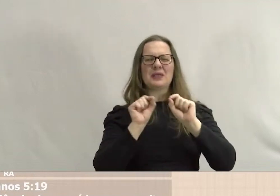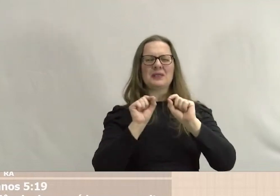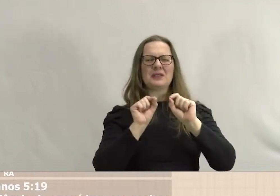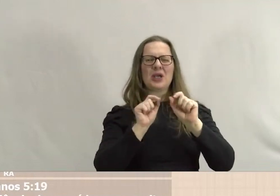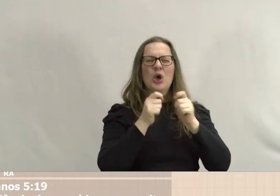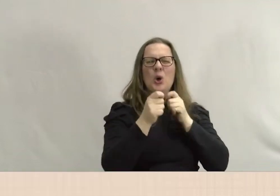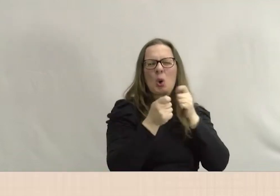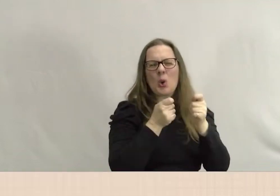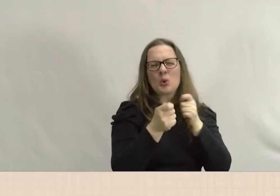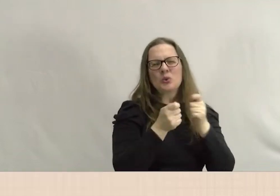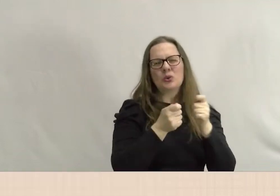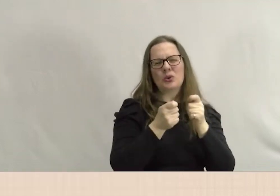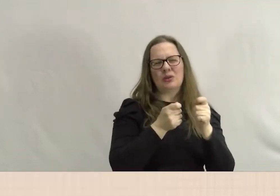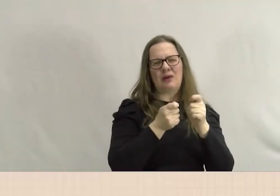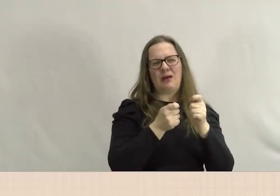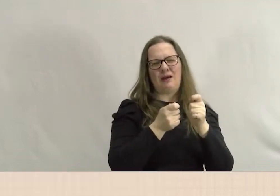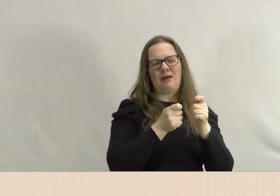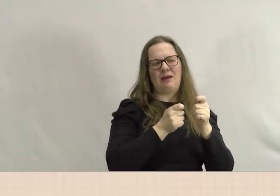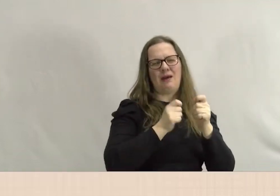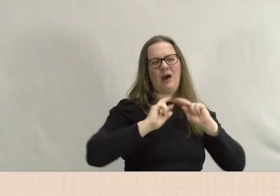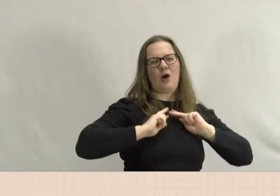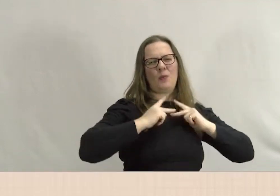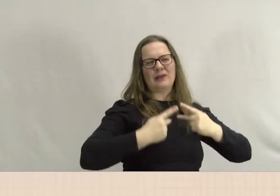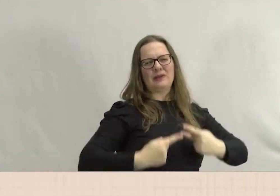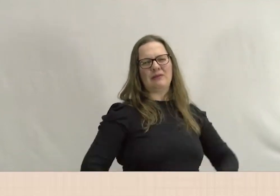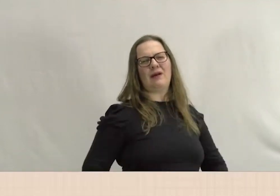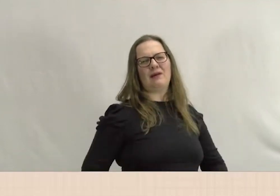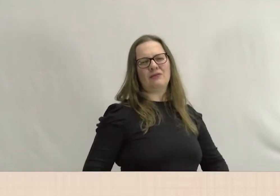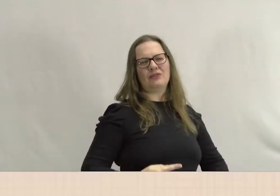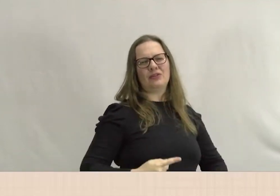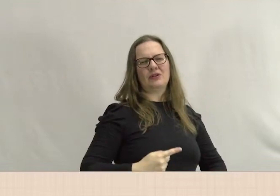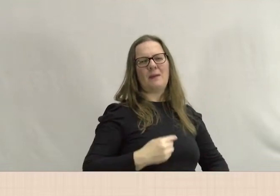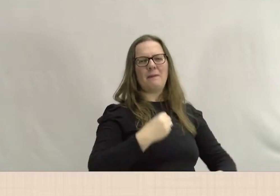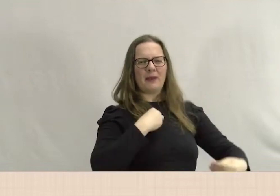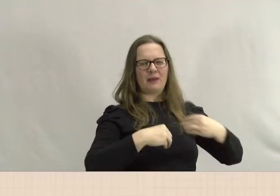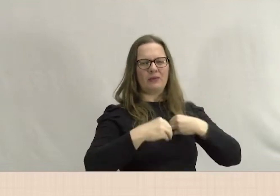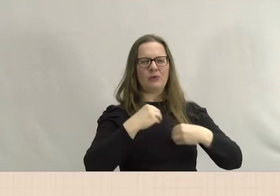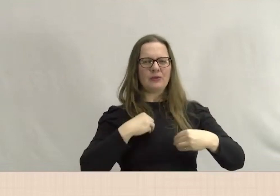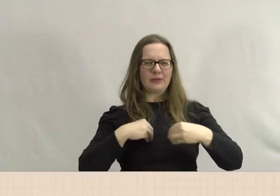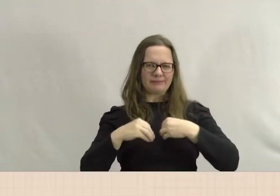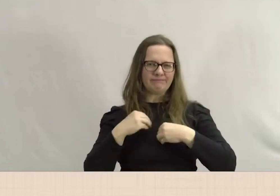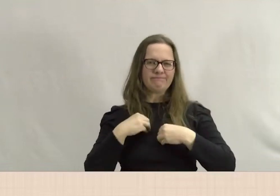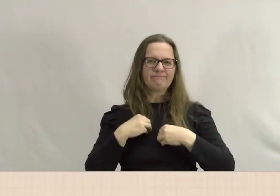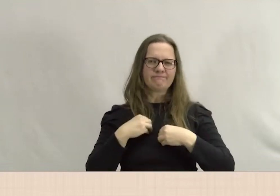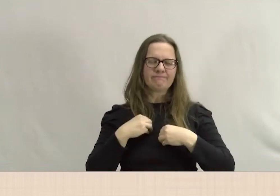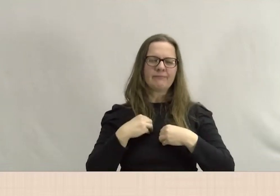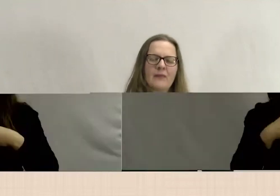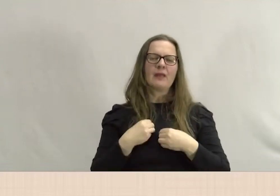do homem. 1 João 3, 10. 1 João.